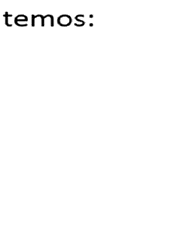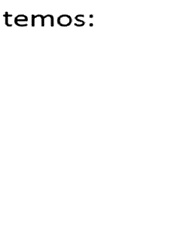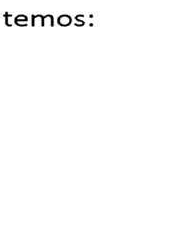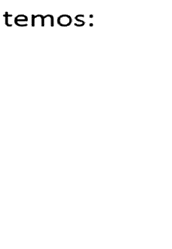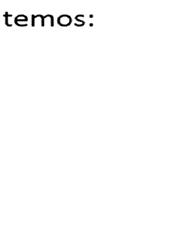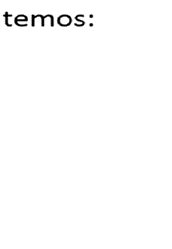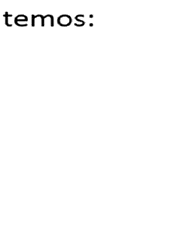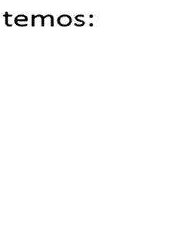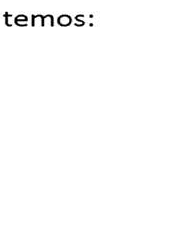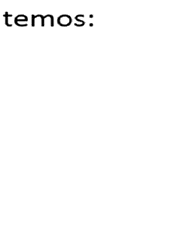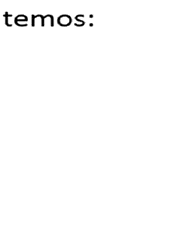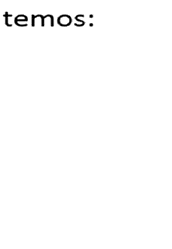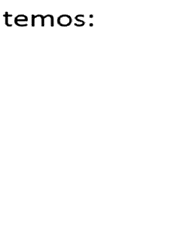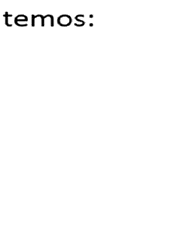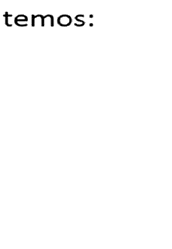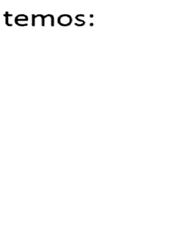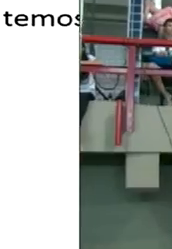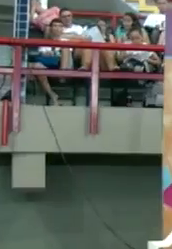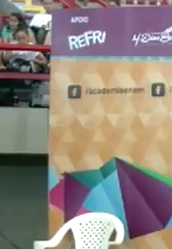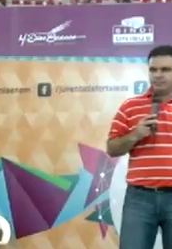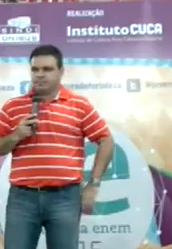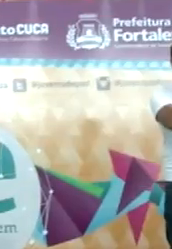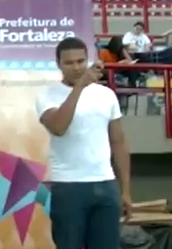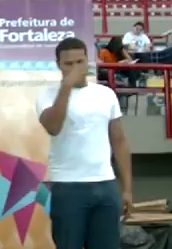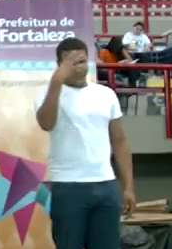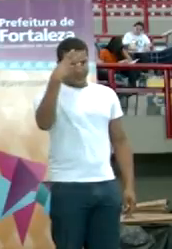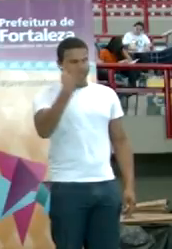Formando o gabarito como sendo a letra A.